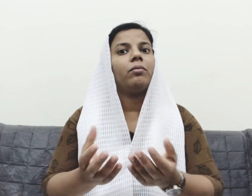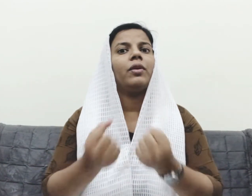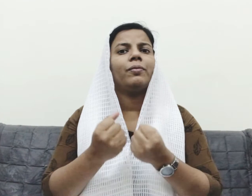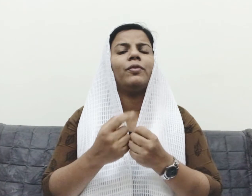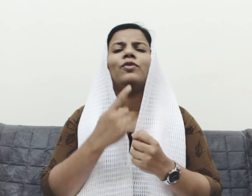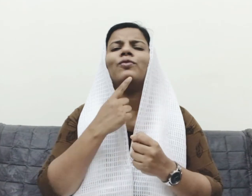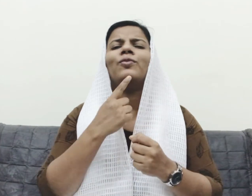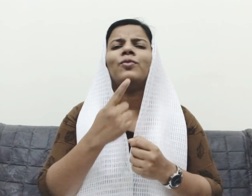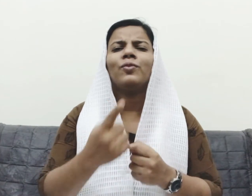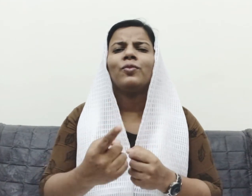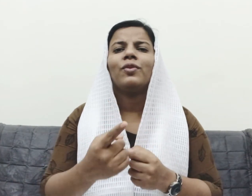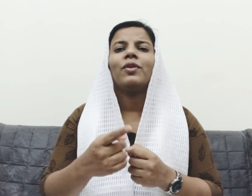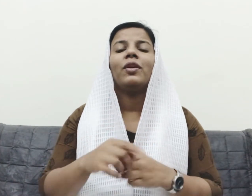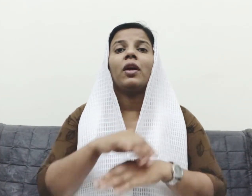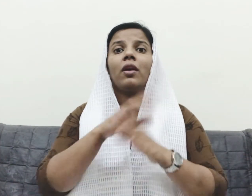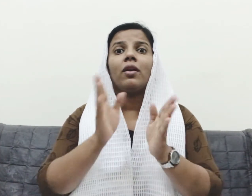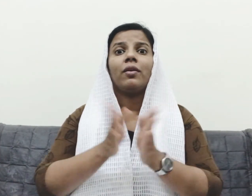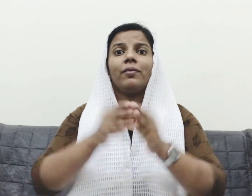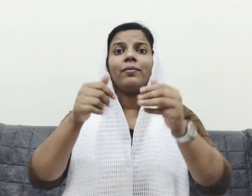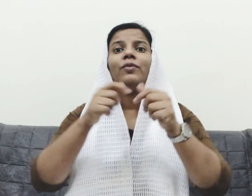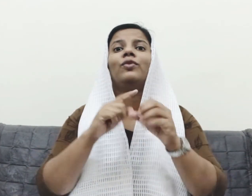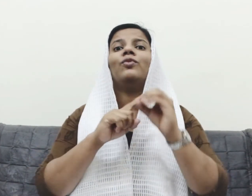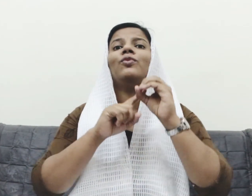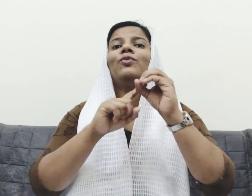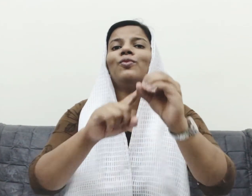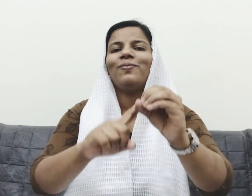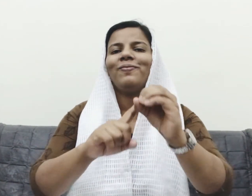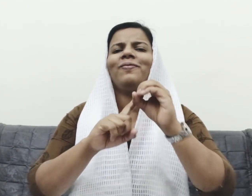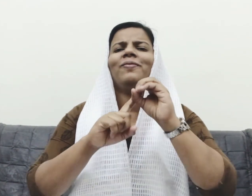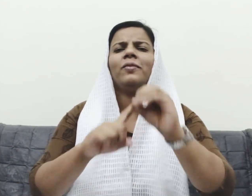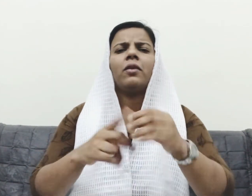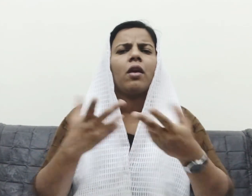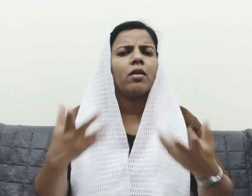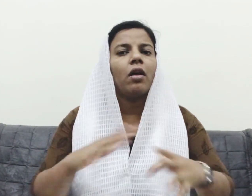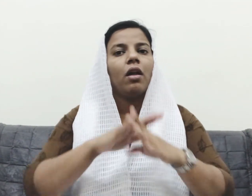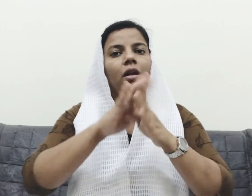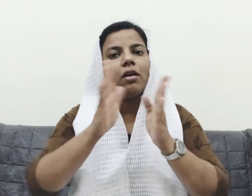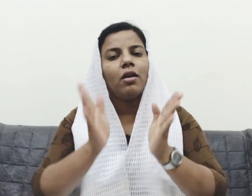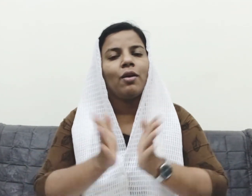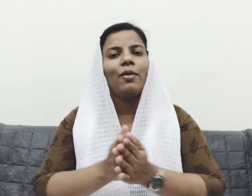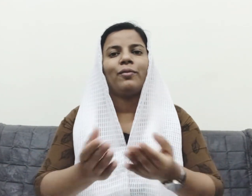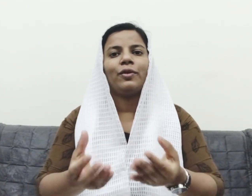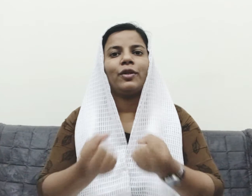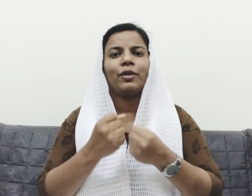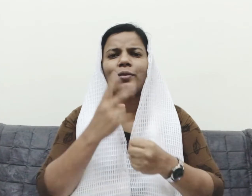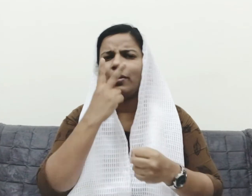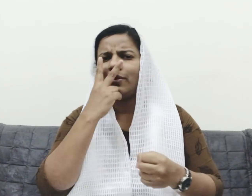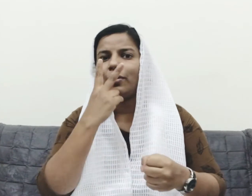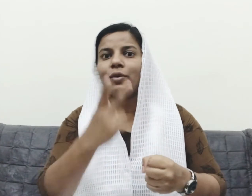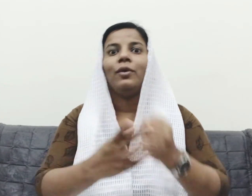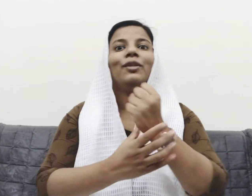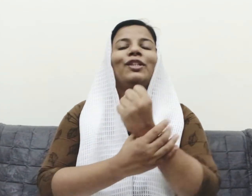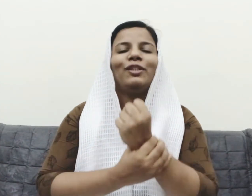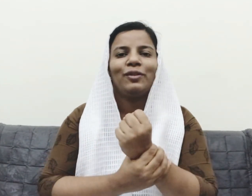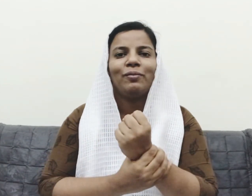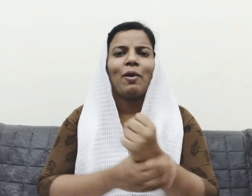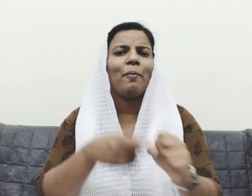എന്ന് പറഞ്ഞാൽ എവരി വൺ ദാൻ ആസ്ക്, ആമേൻ, ചോദിക്കുന്നവർക്ക് ലഭിക്കുന്നു, അന്വേഷിക്കുന്നവർ കണ്ടെത്തുന്നു,